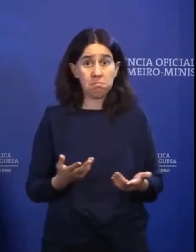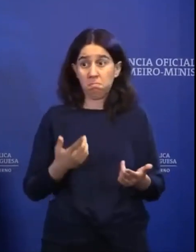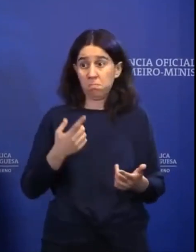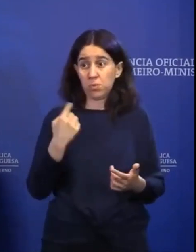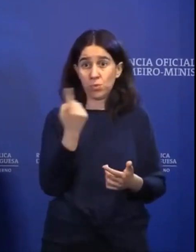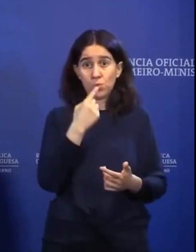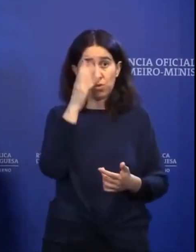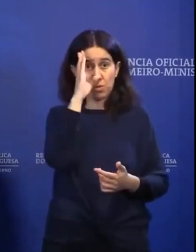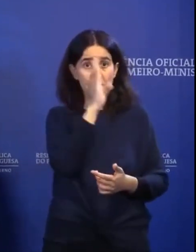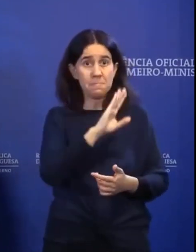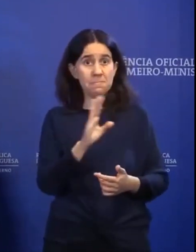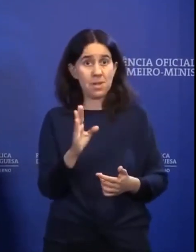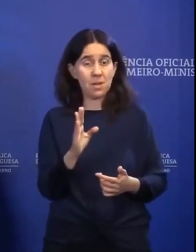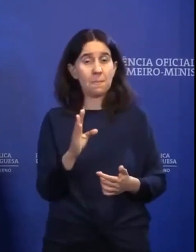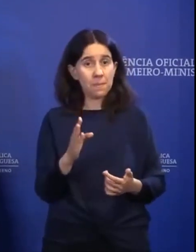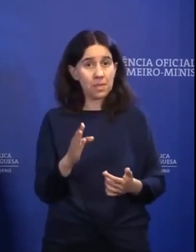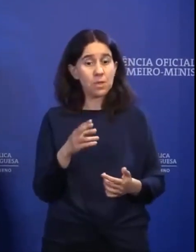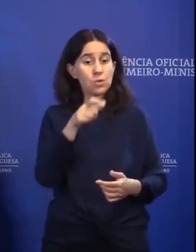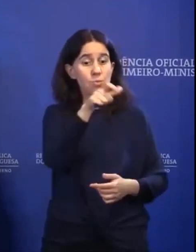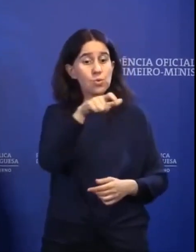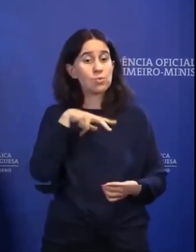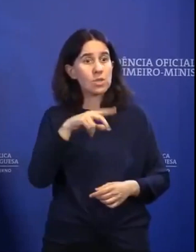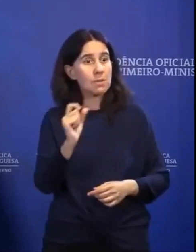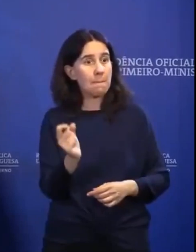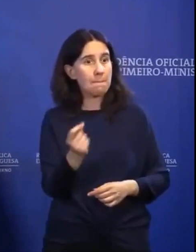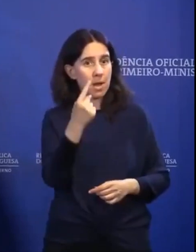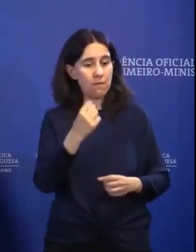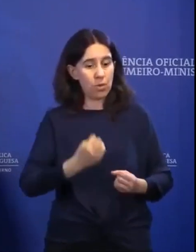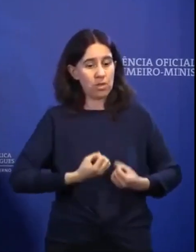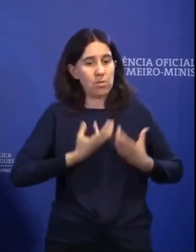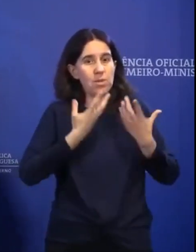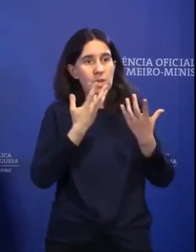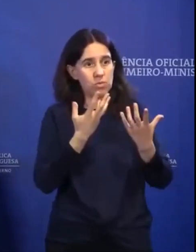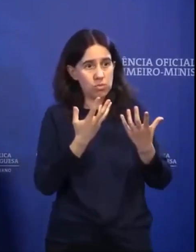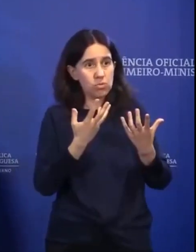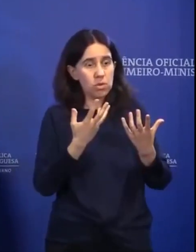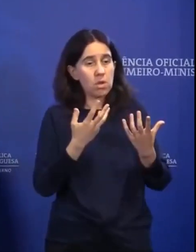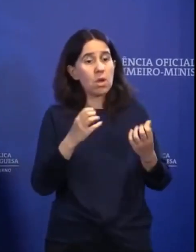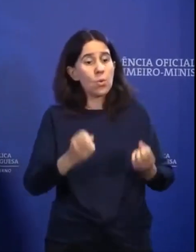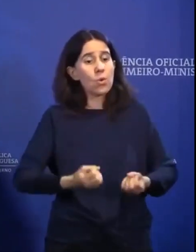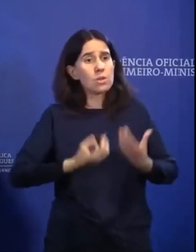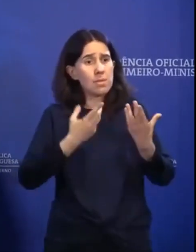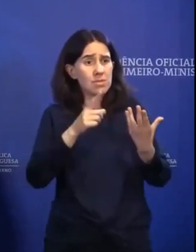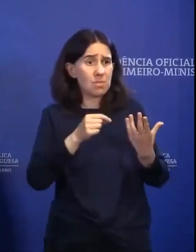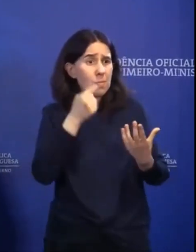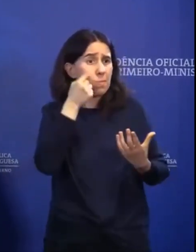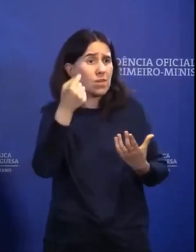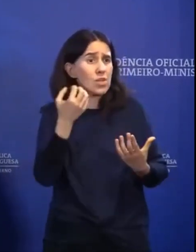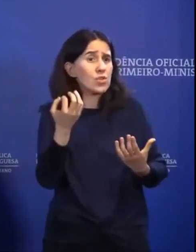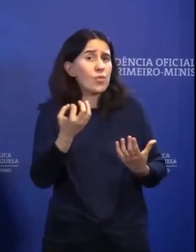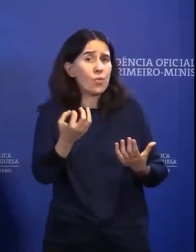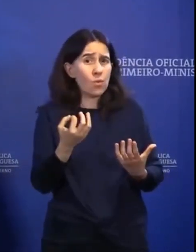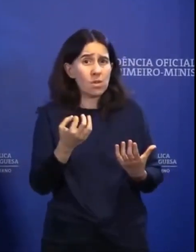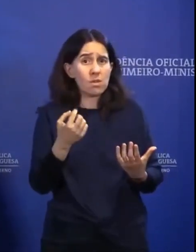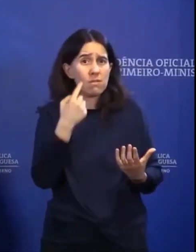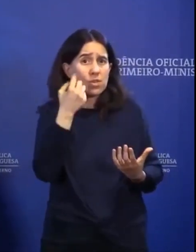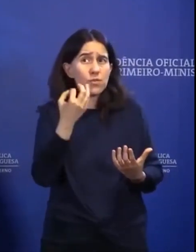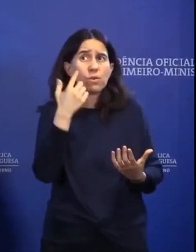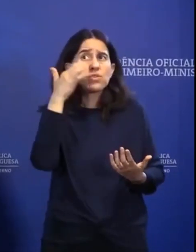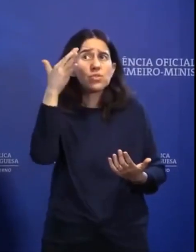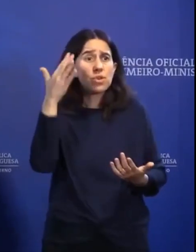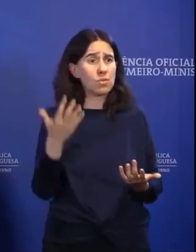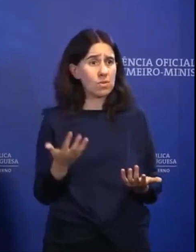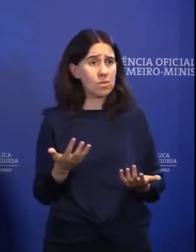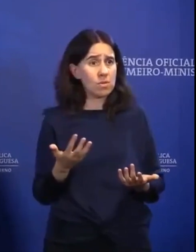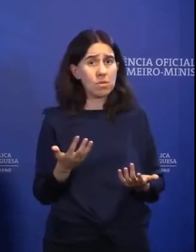natures nós sabemos que os primeiros portugueses foram contaminados foram contaminados também em viagens que fizeram fizeram